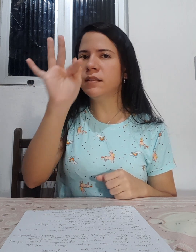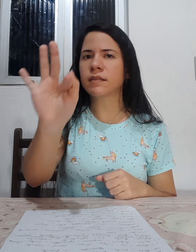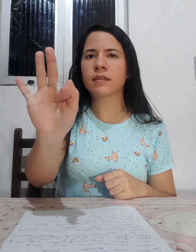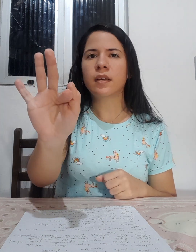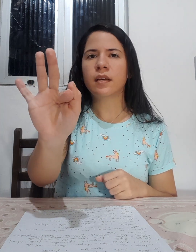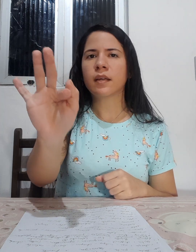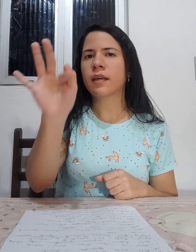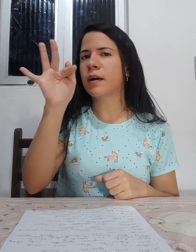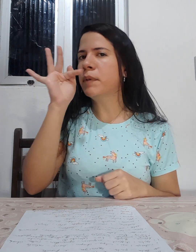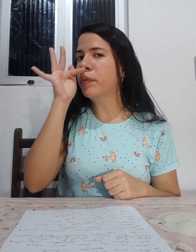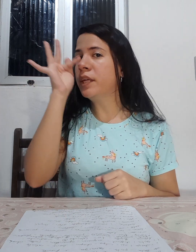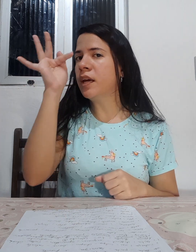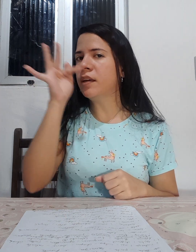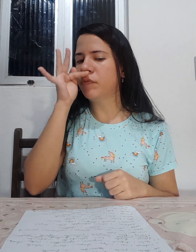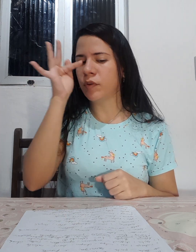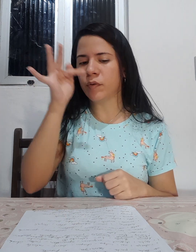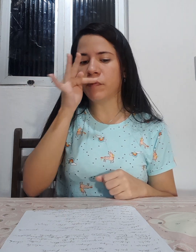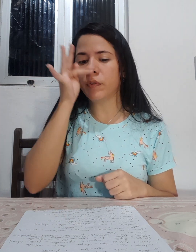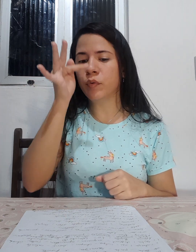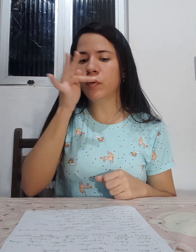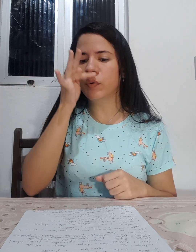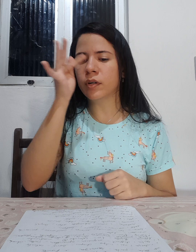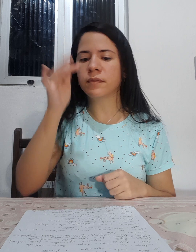nariz, que é a mão em F, ó, flor.